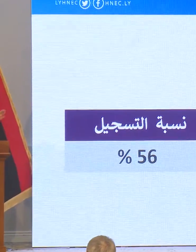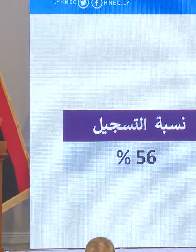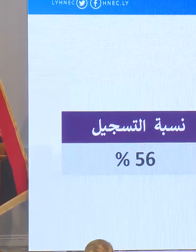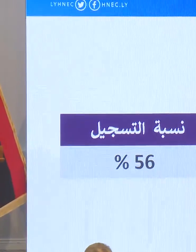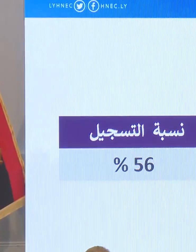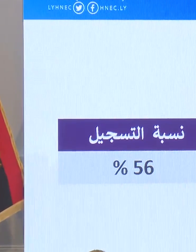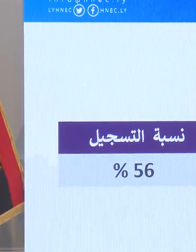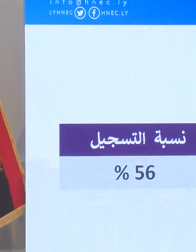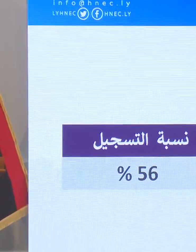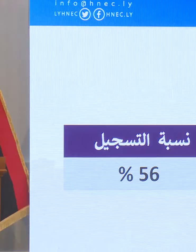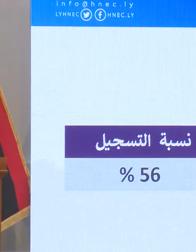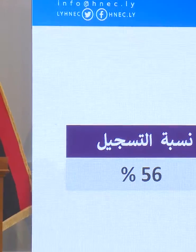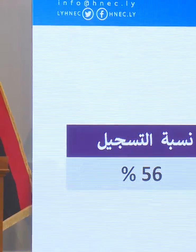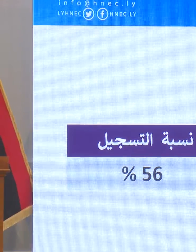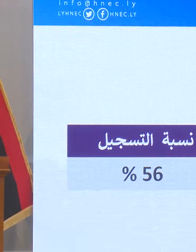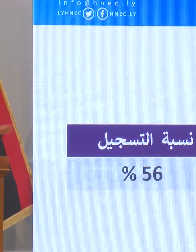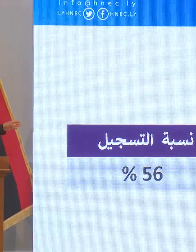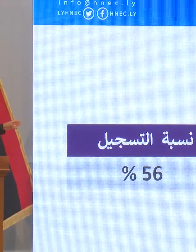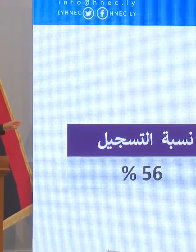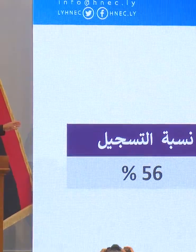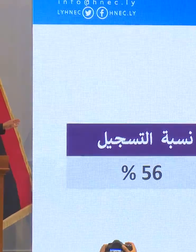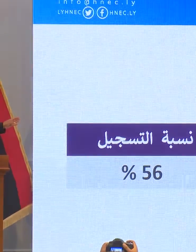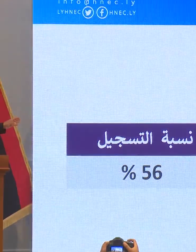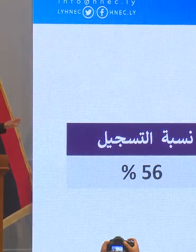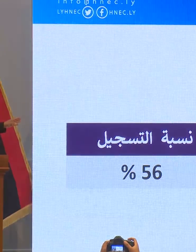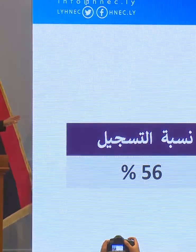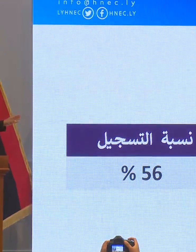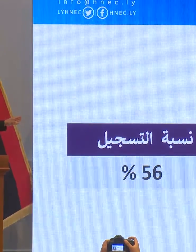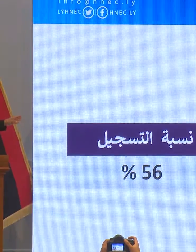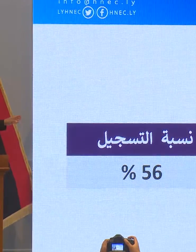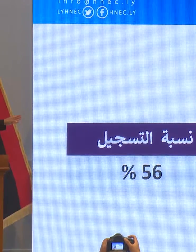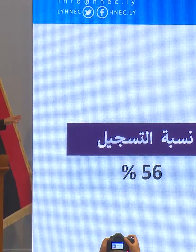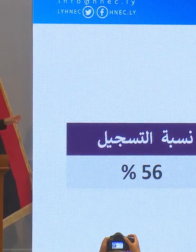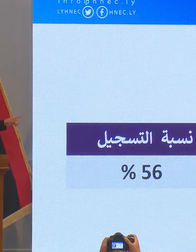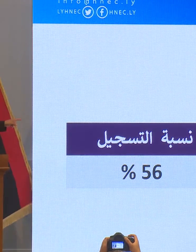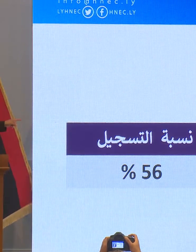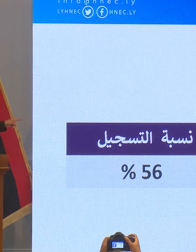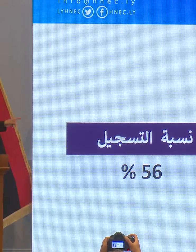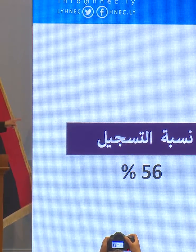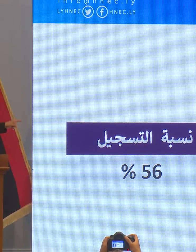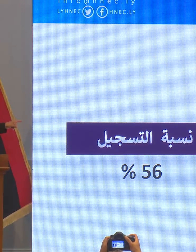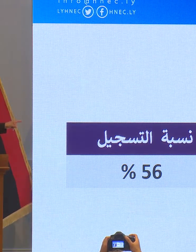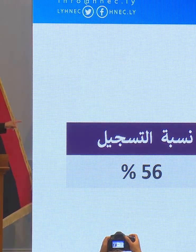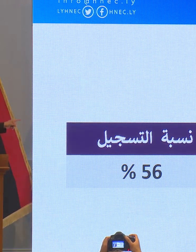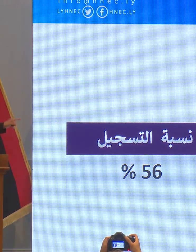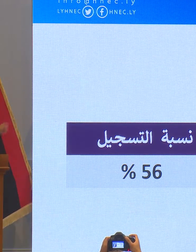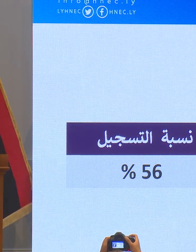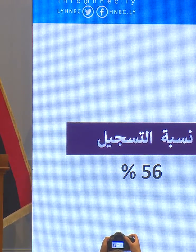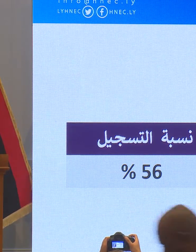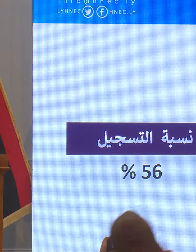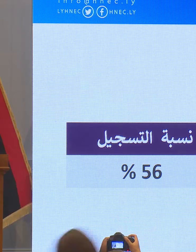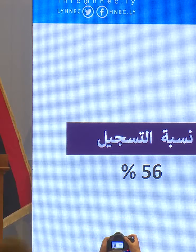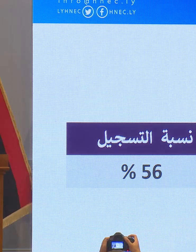وصلنا إلى يوم الأمس كان آخر الإجمالي عدد المسجلين